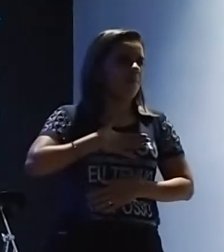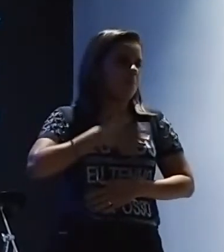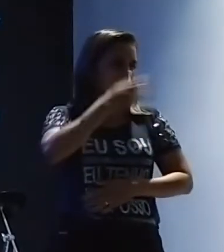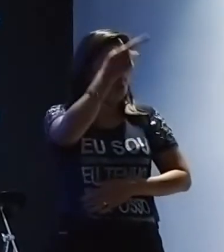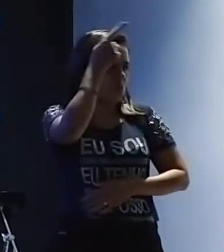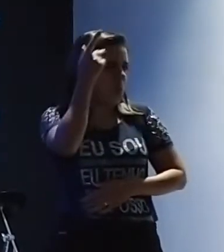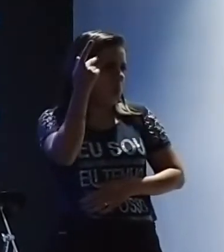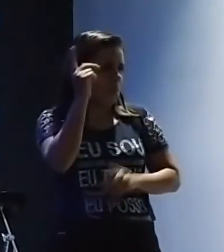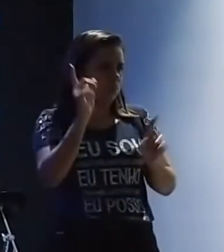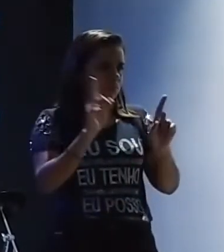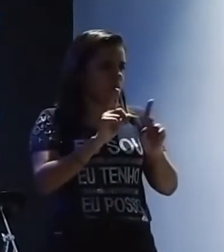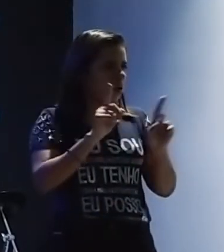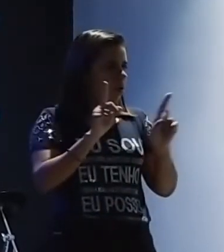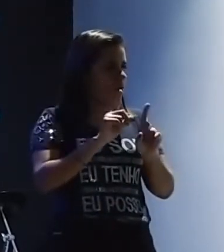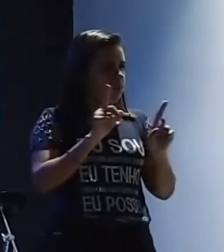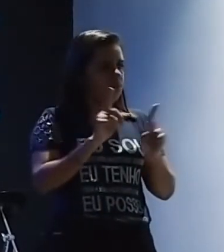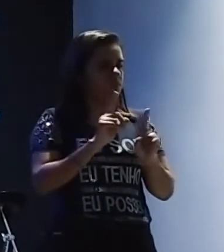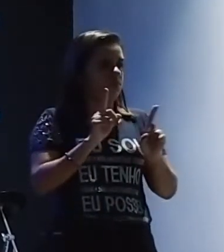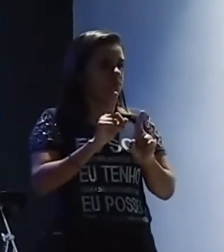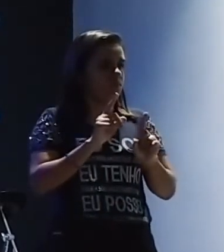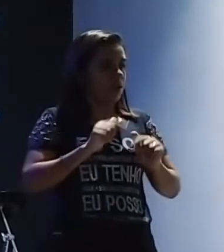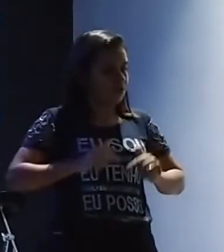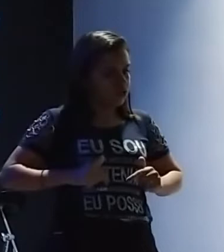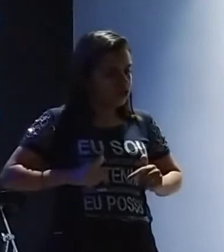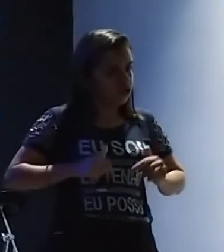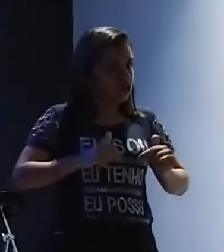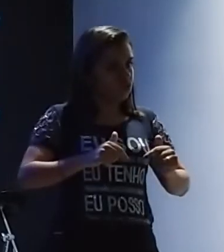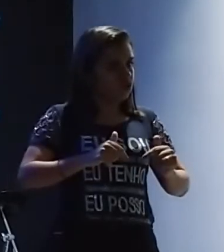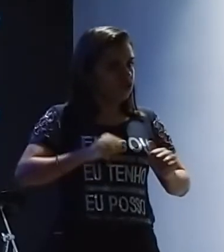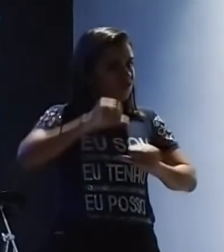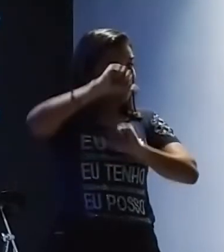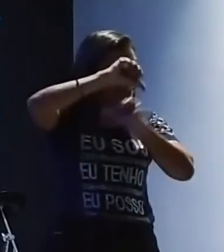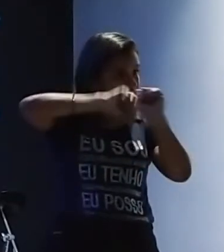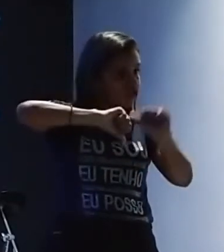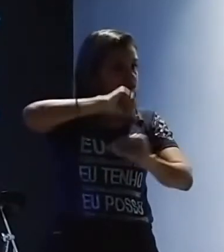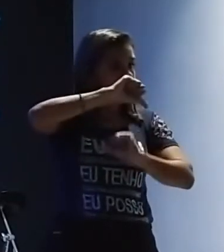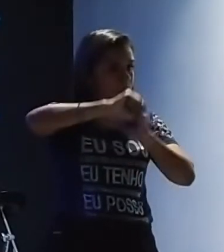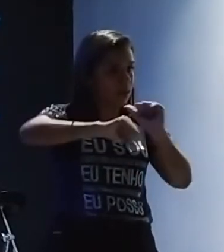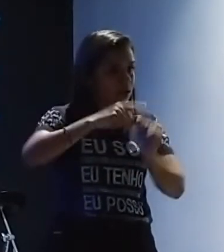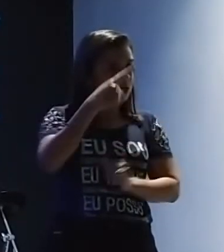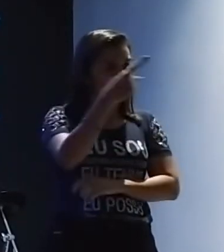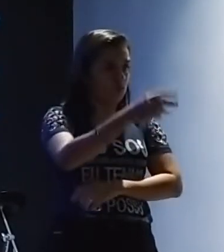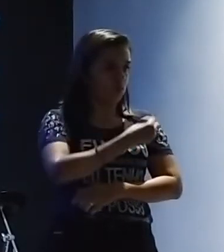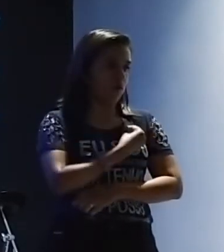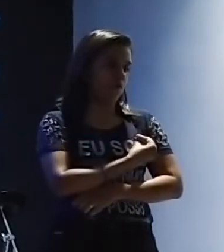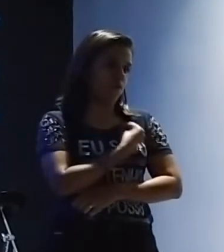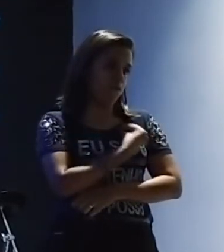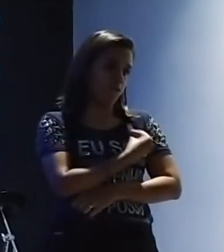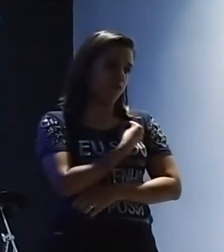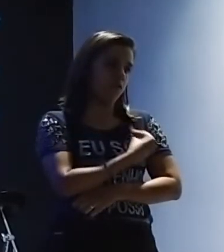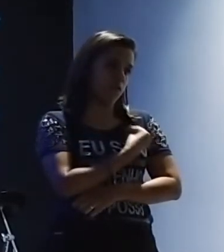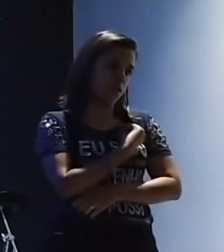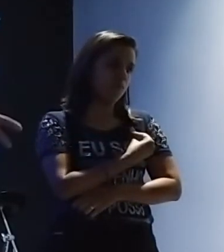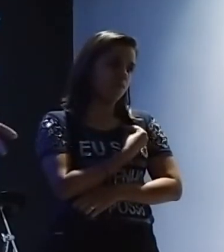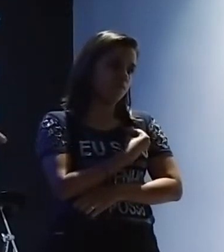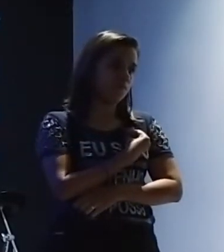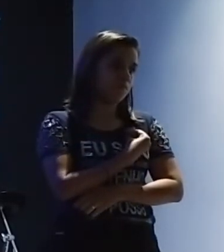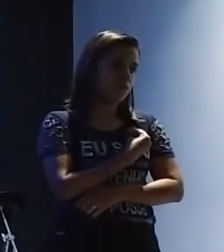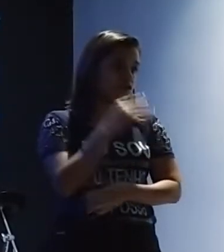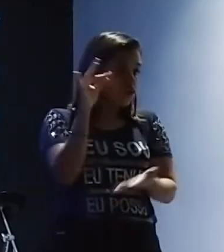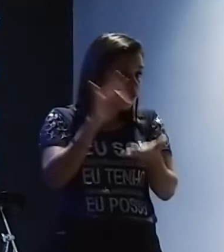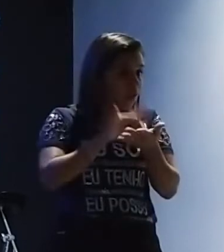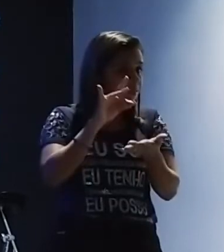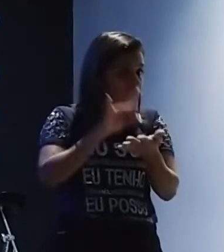alguém, é dar o passo que vai transformar a tua vida. É dar um passo que vai realmente